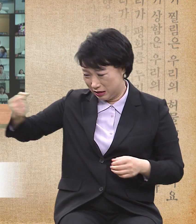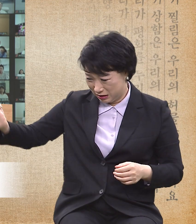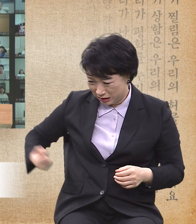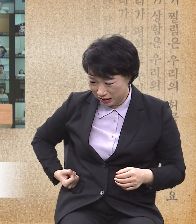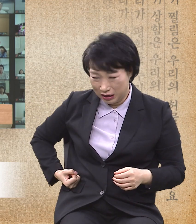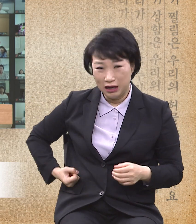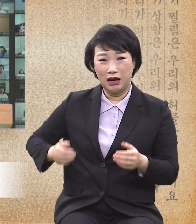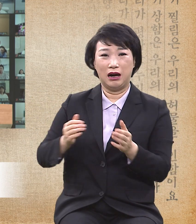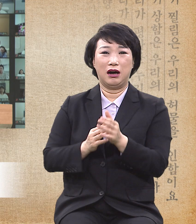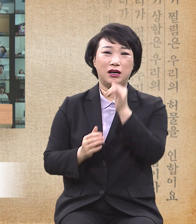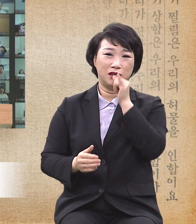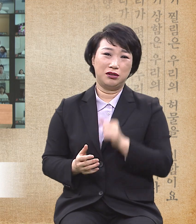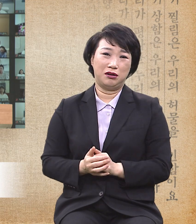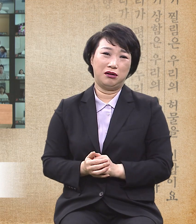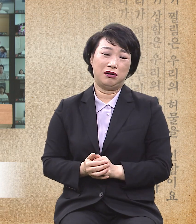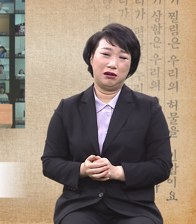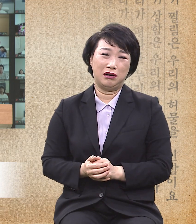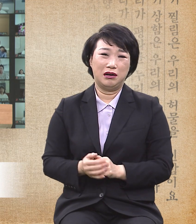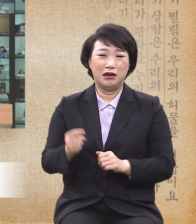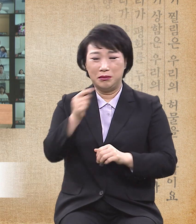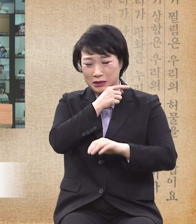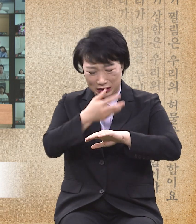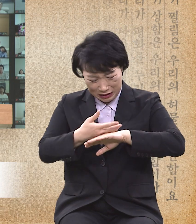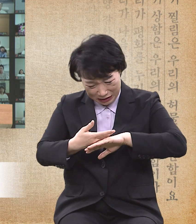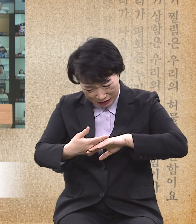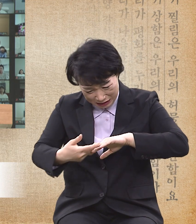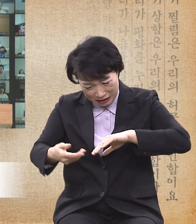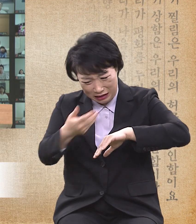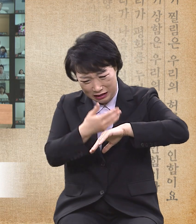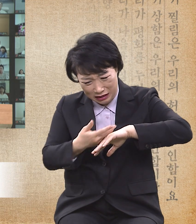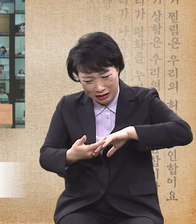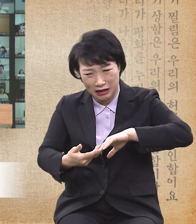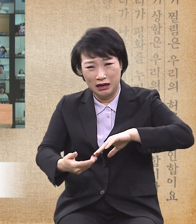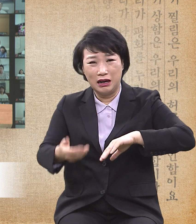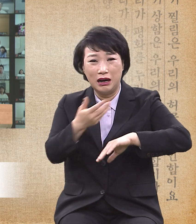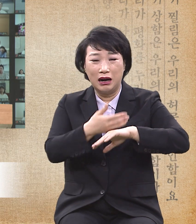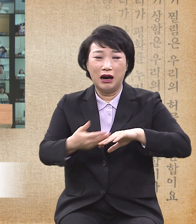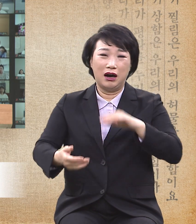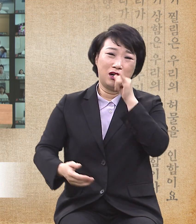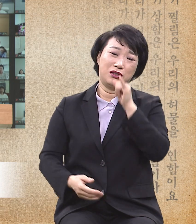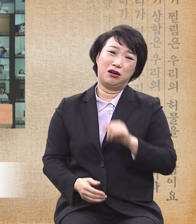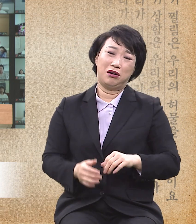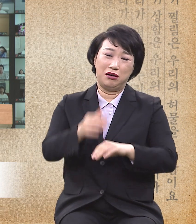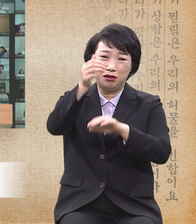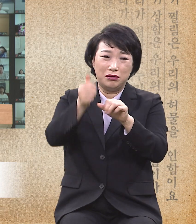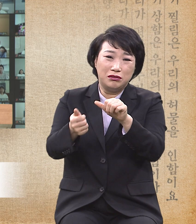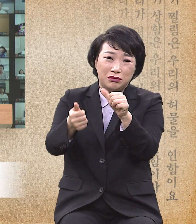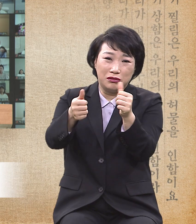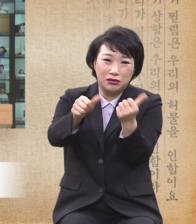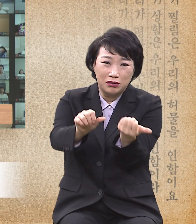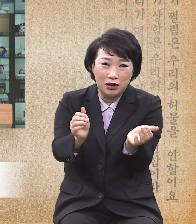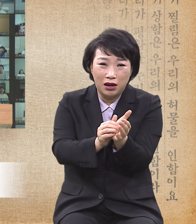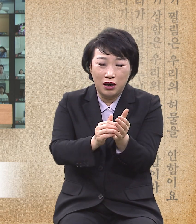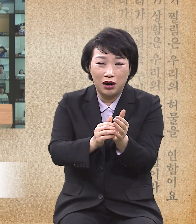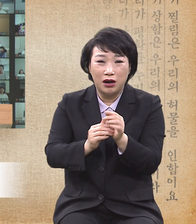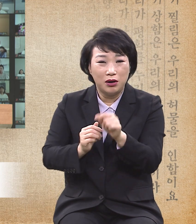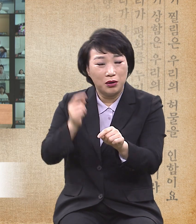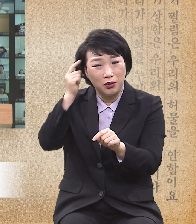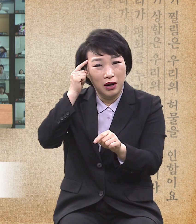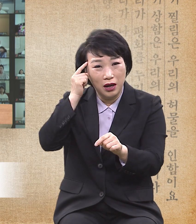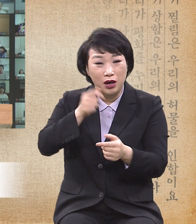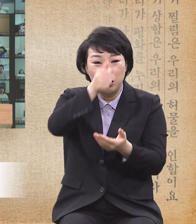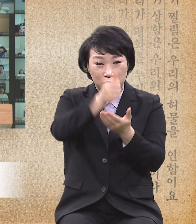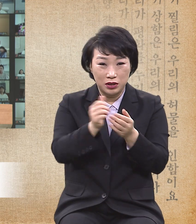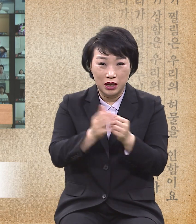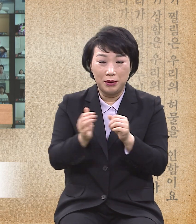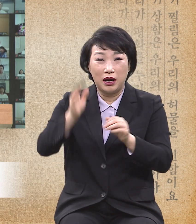창을 받으면서 피를 뚝 쏟으면서 죽으셔서 죄로